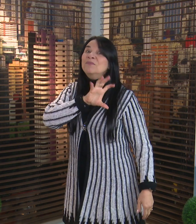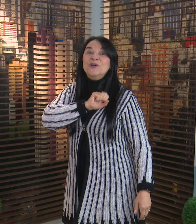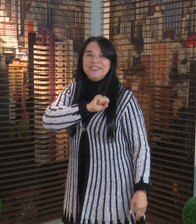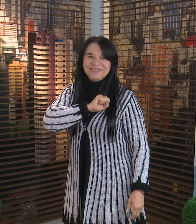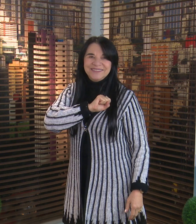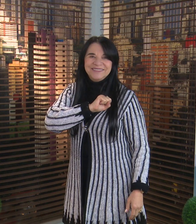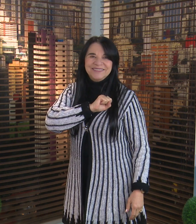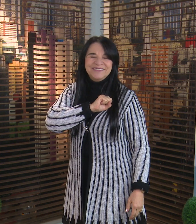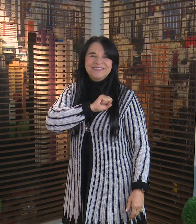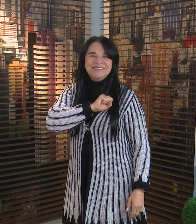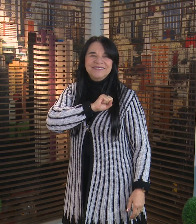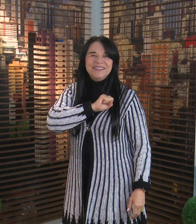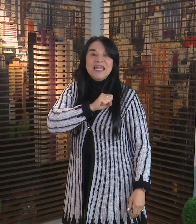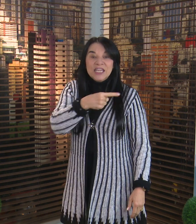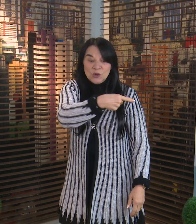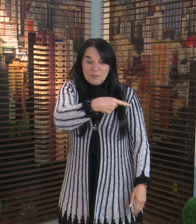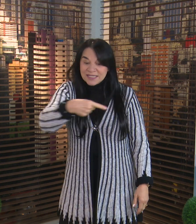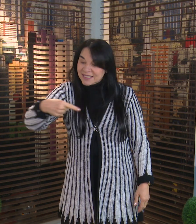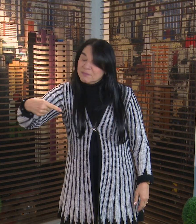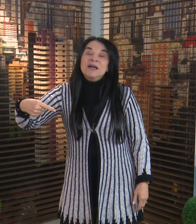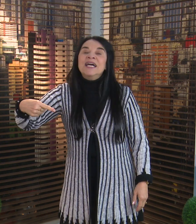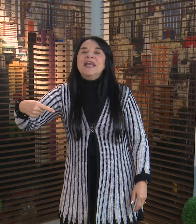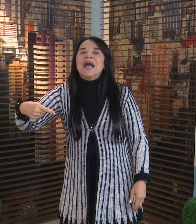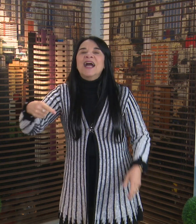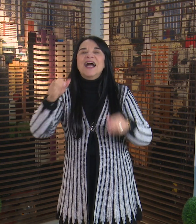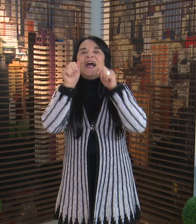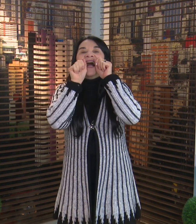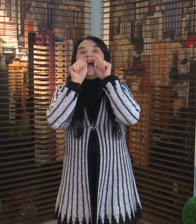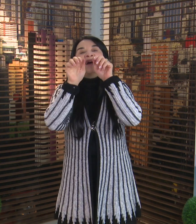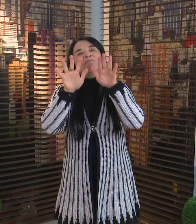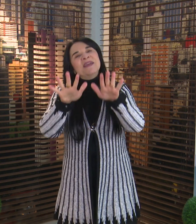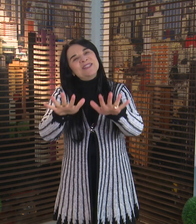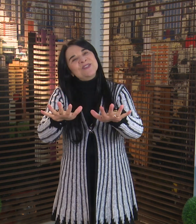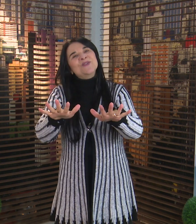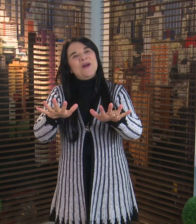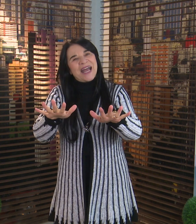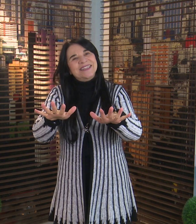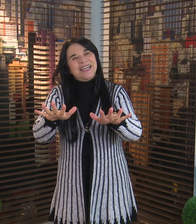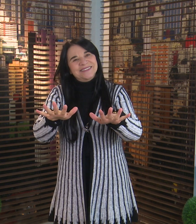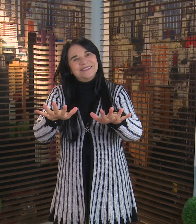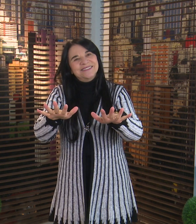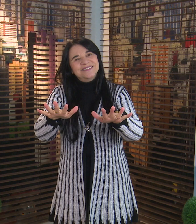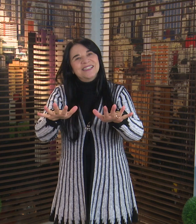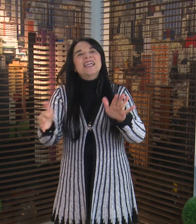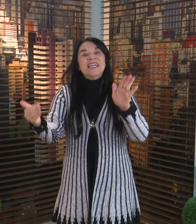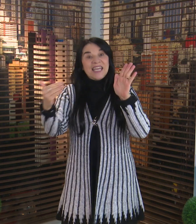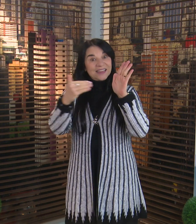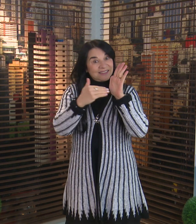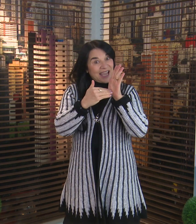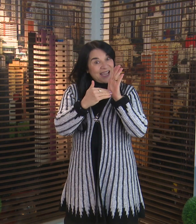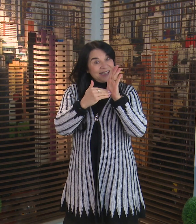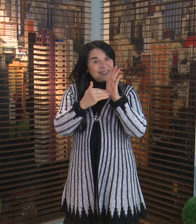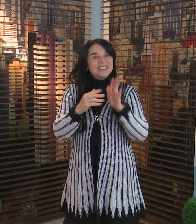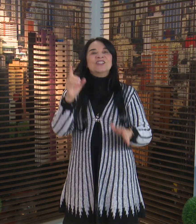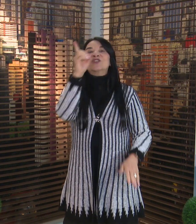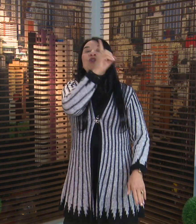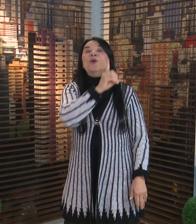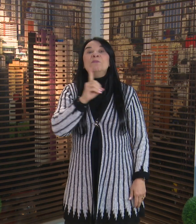amor. E uma semana abençoada. E até